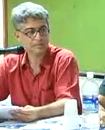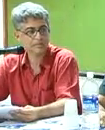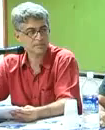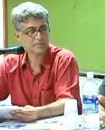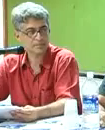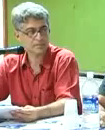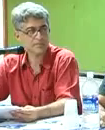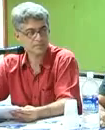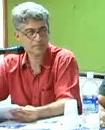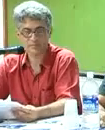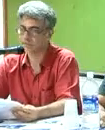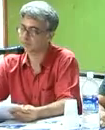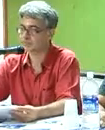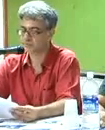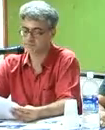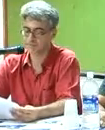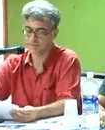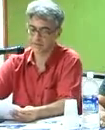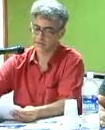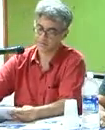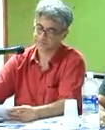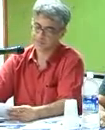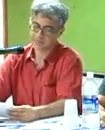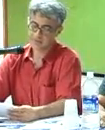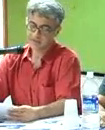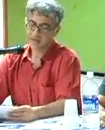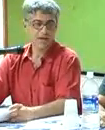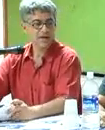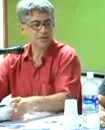हैं आर्टिकल 136 में।